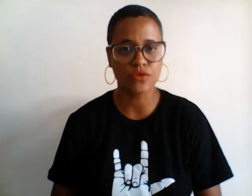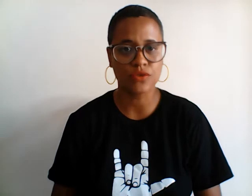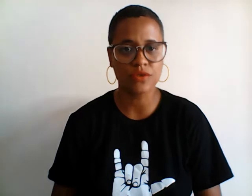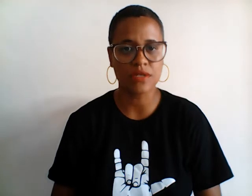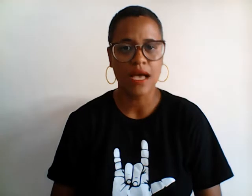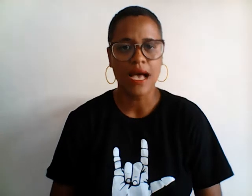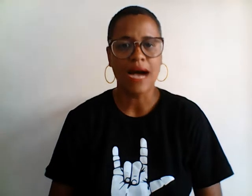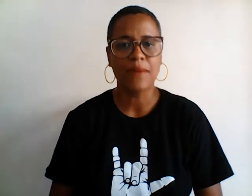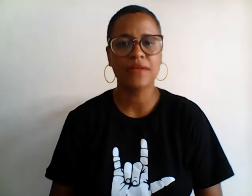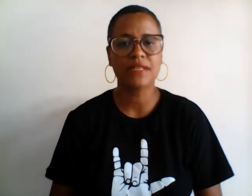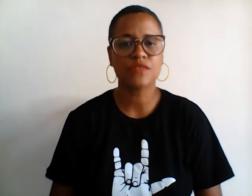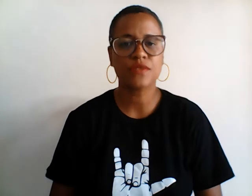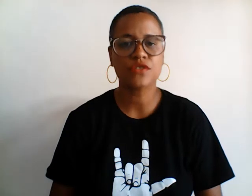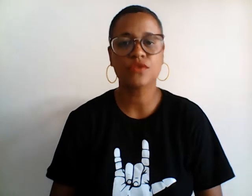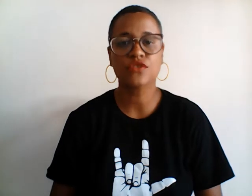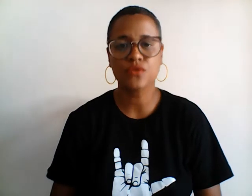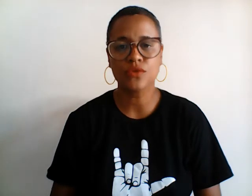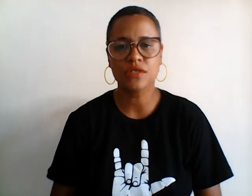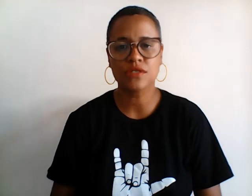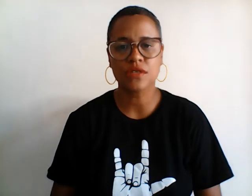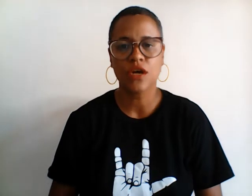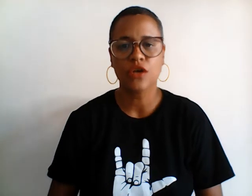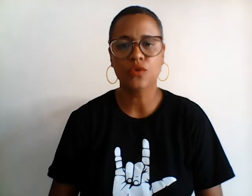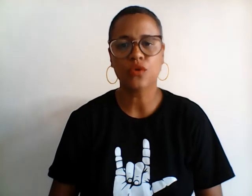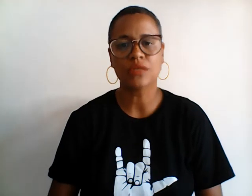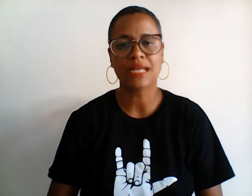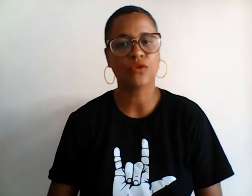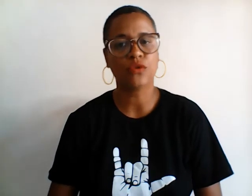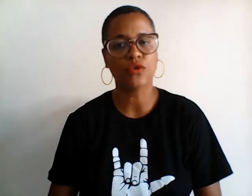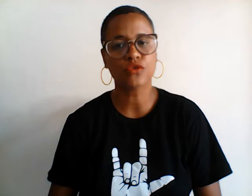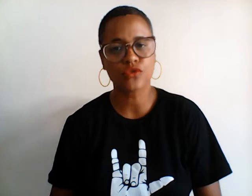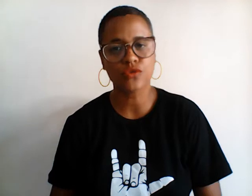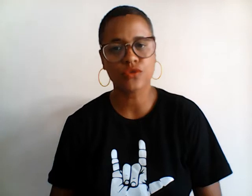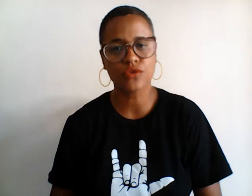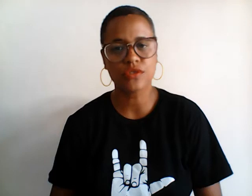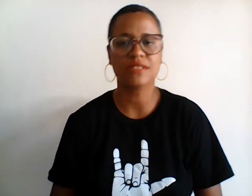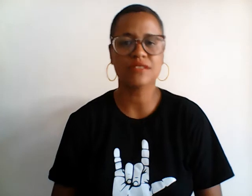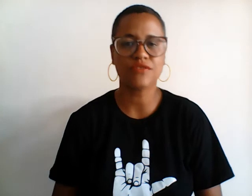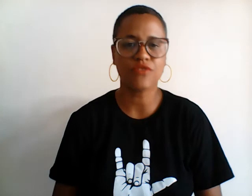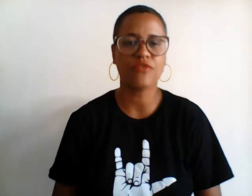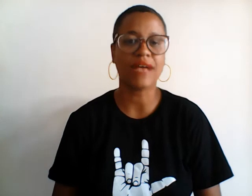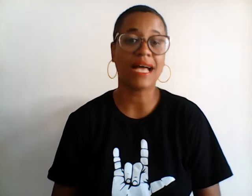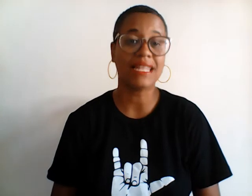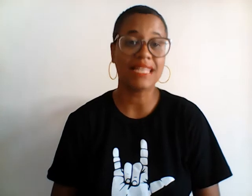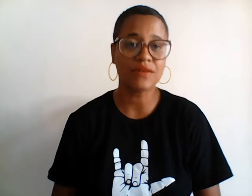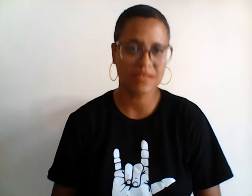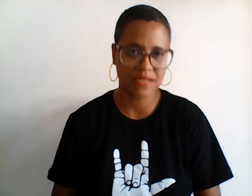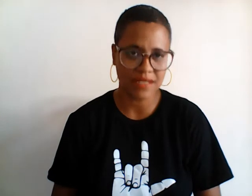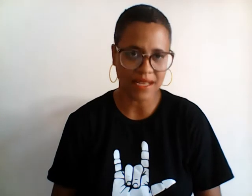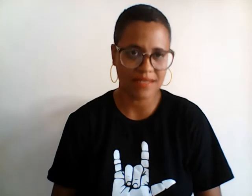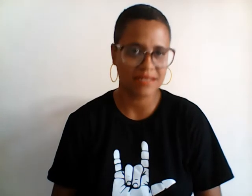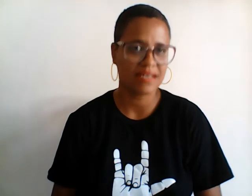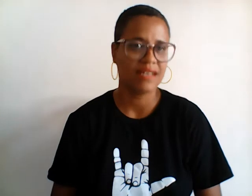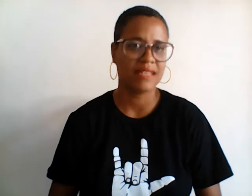surdos. A maioria das pessoas surdas, no contato com outros surdos, desenvolve a língua de sinais, né, que